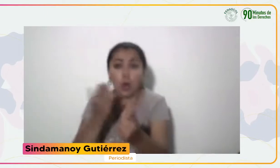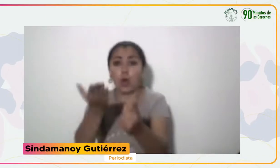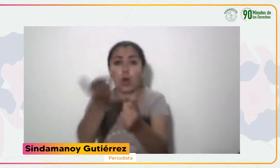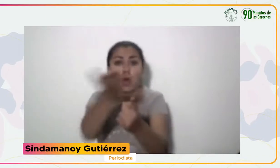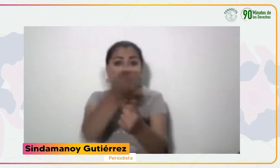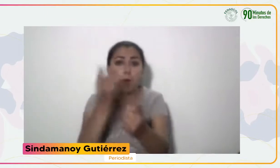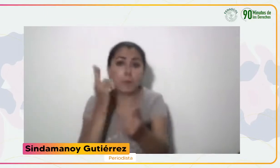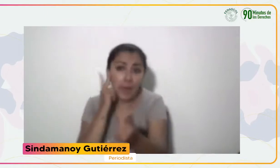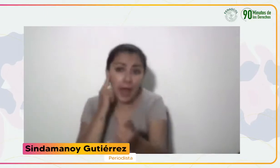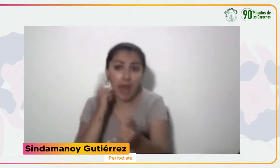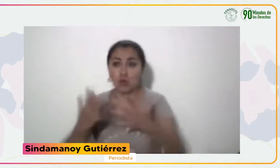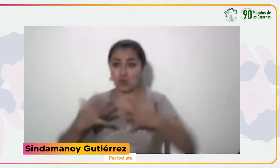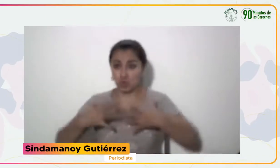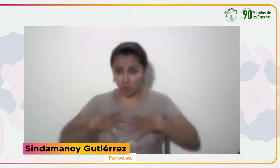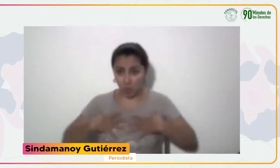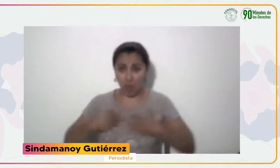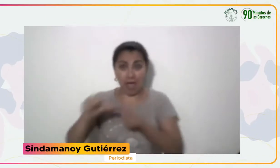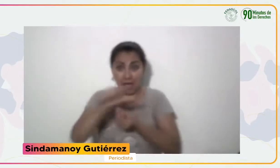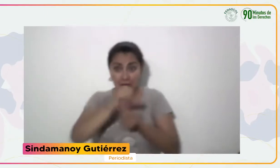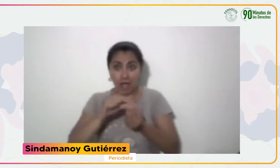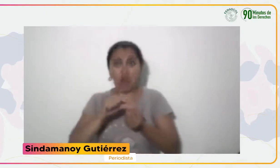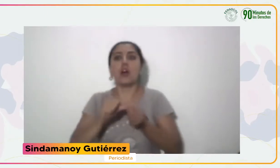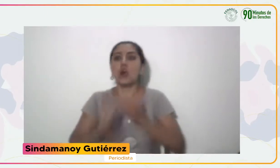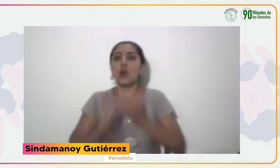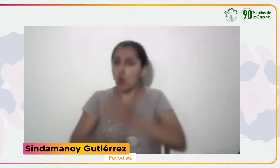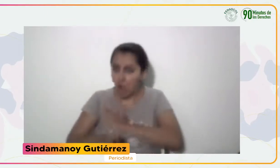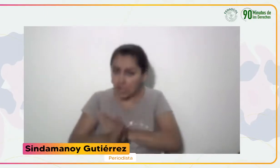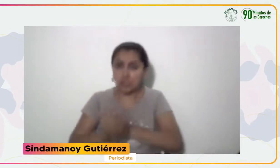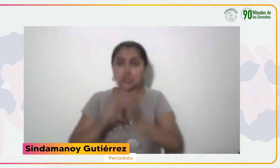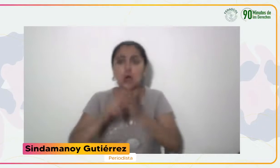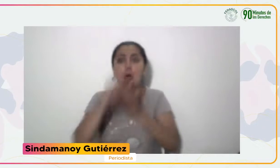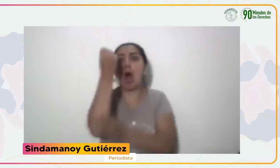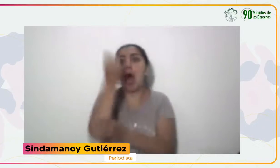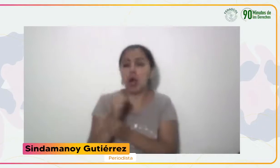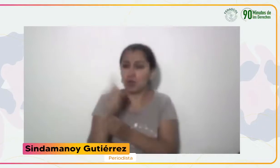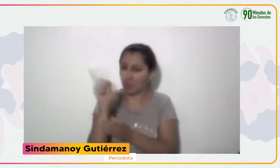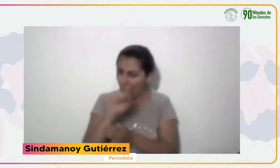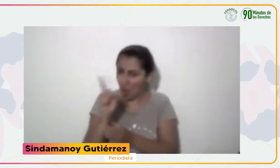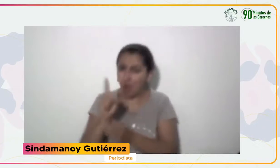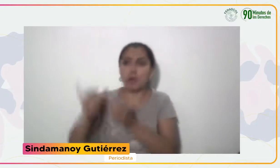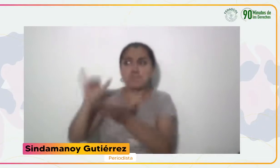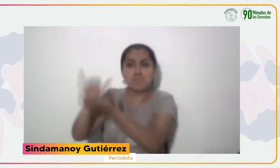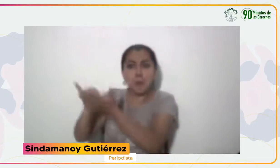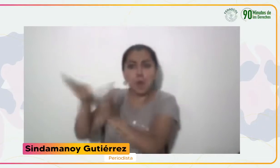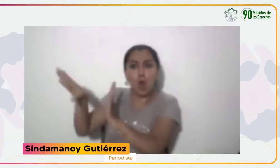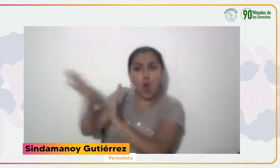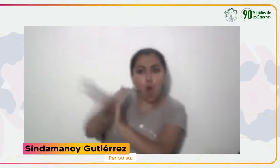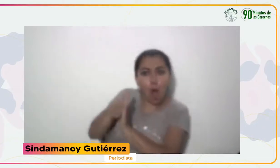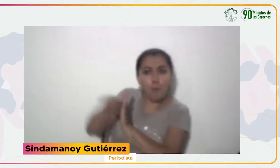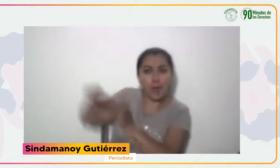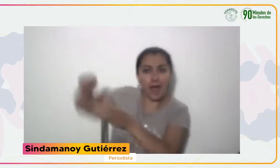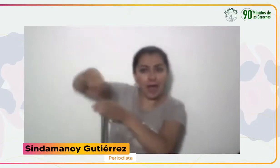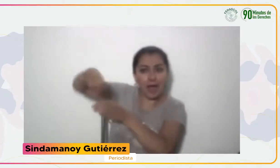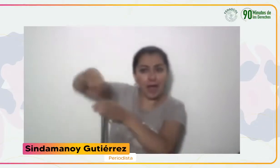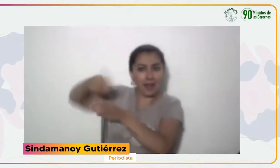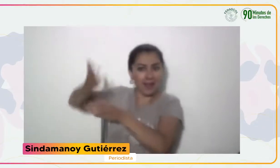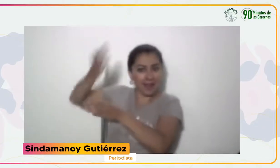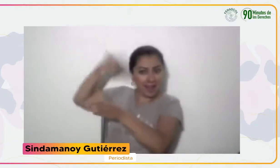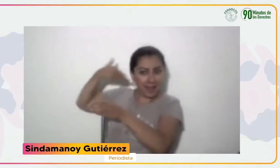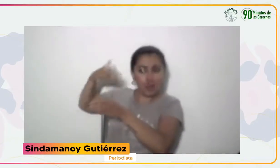Sandra, Magda, María, nosotras, podamos continuar, que no nos desanime esto, o sea, que podamos